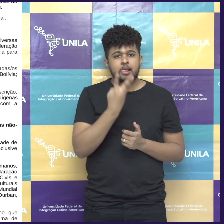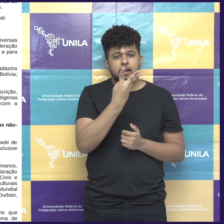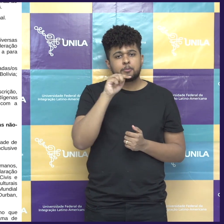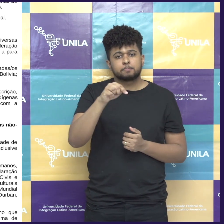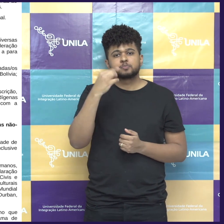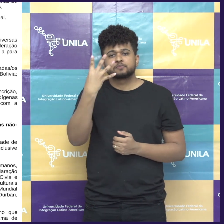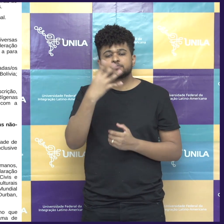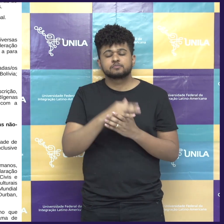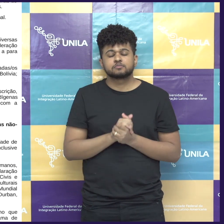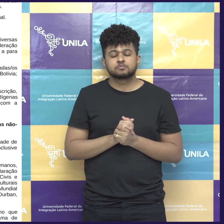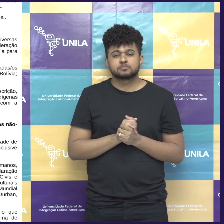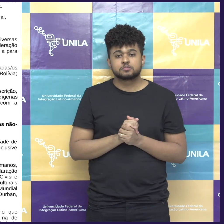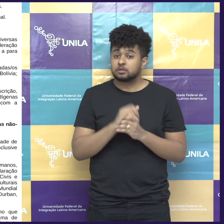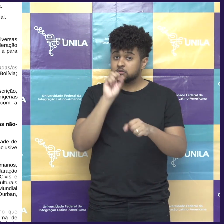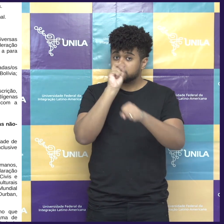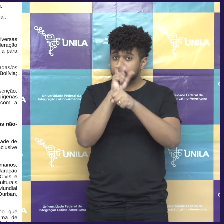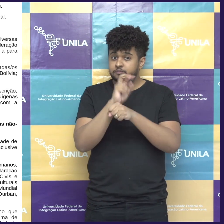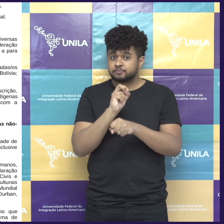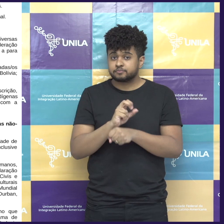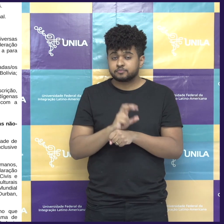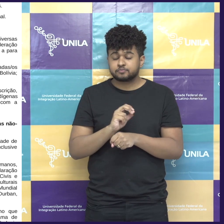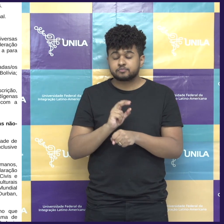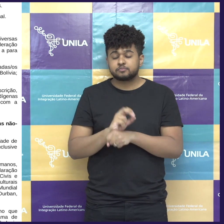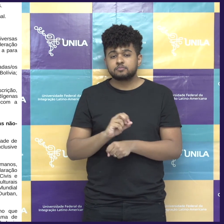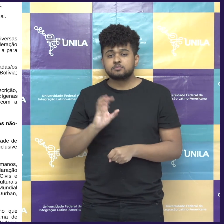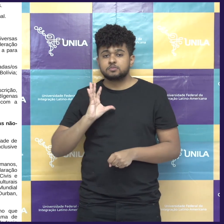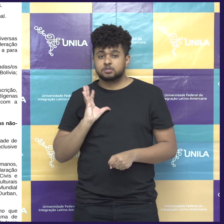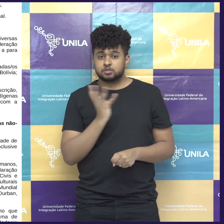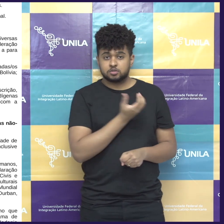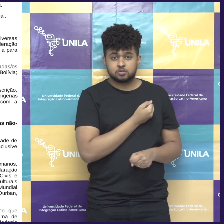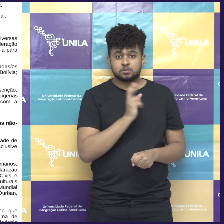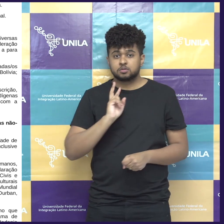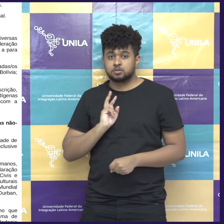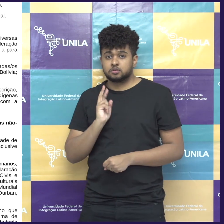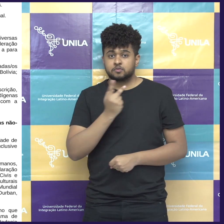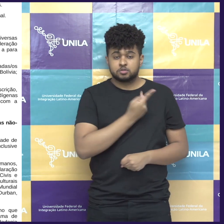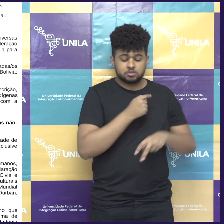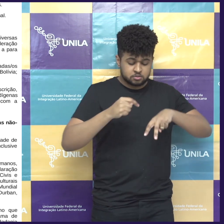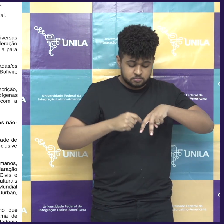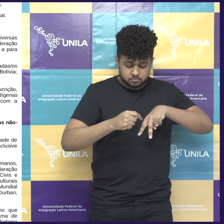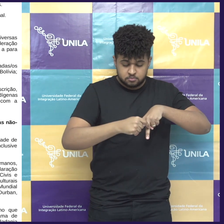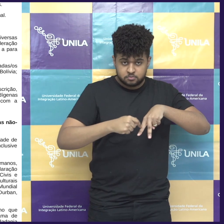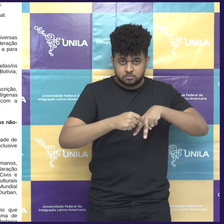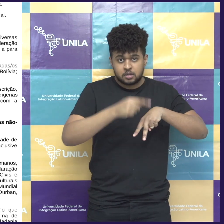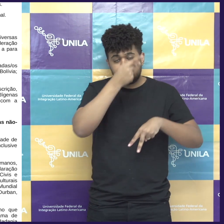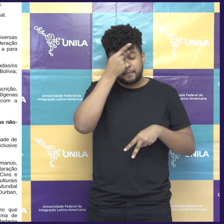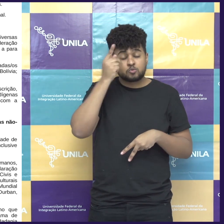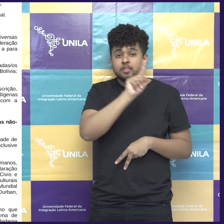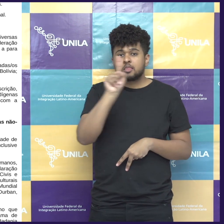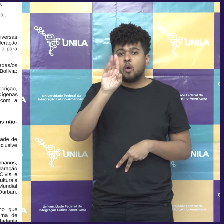3.4. Da reserva de vagas para transexuais, travestis, intersexuais e pessoas não